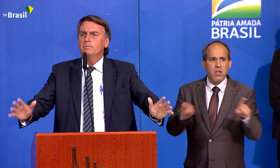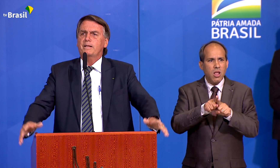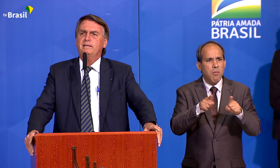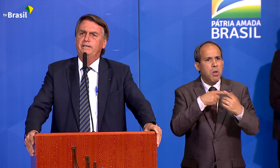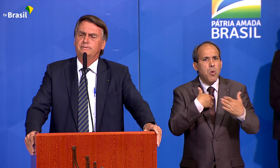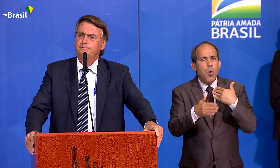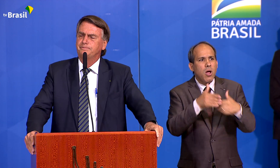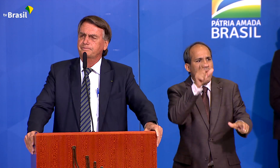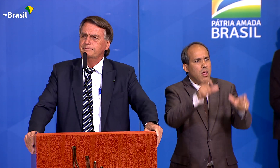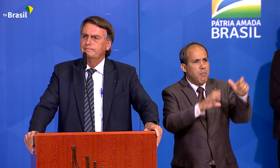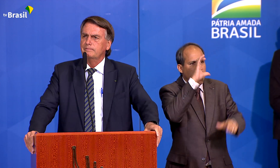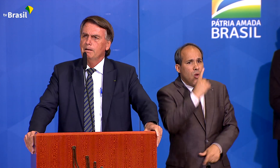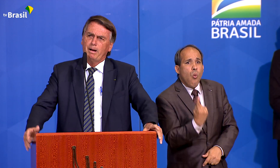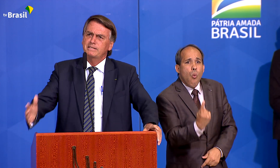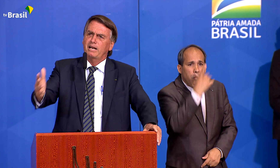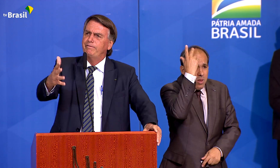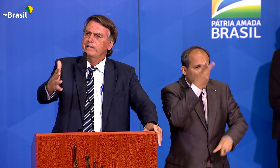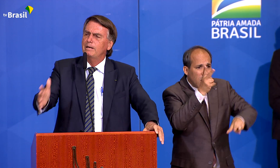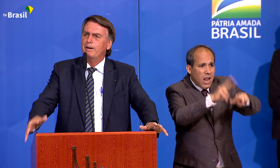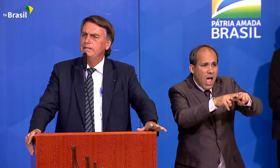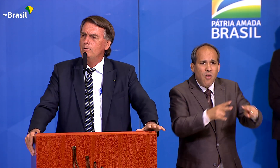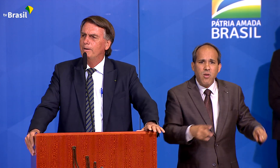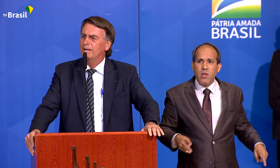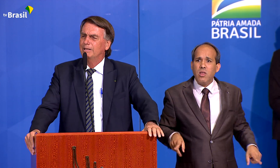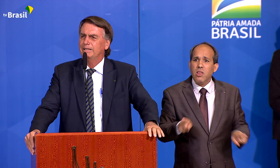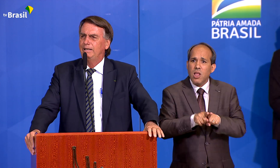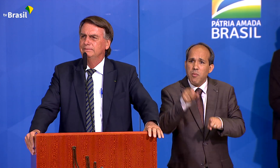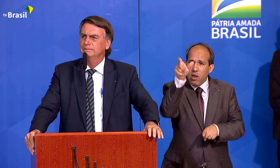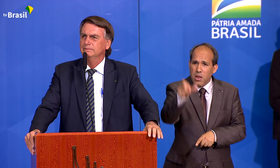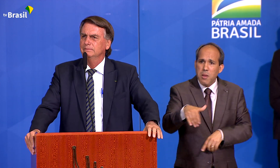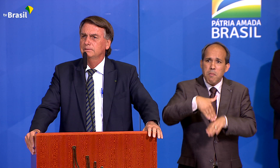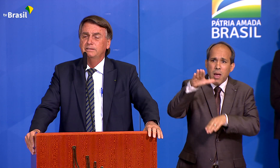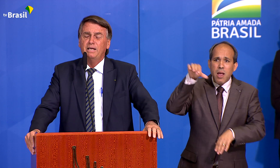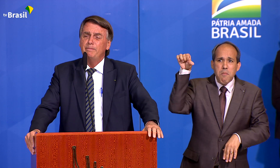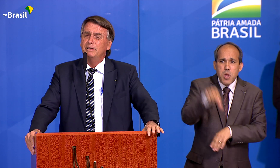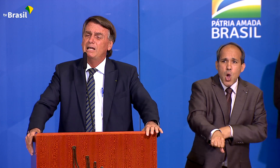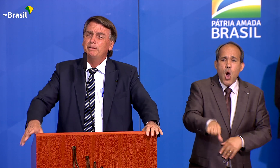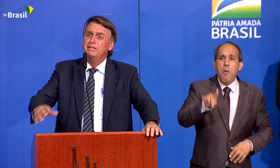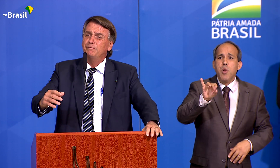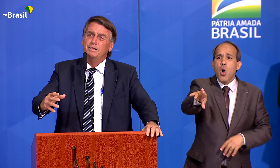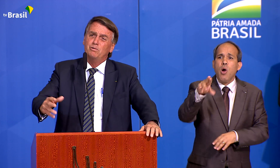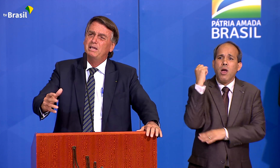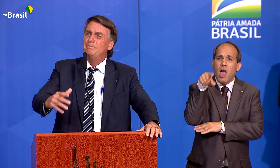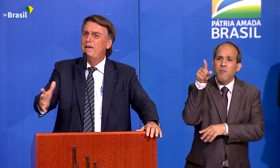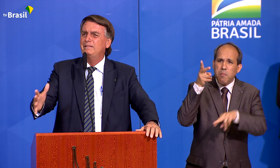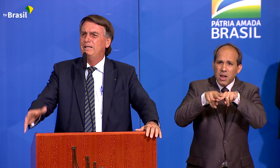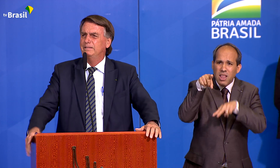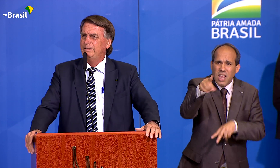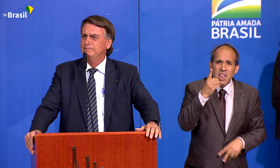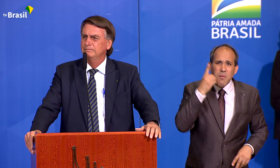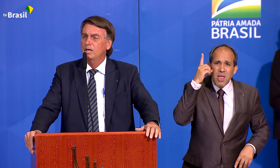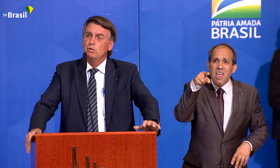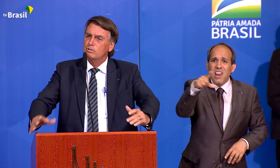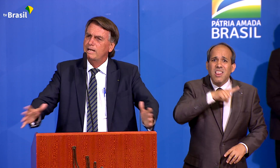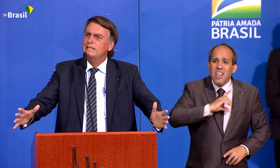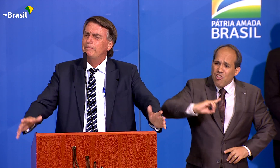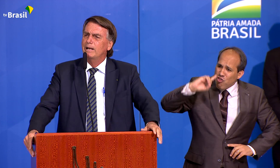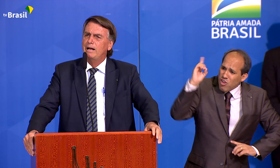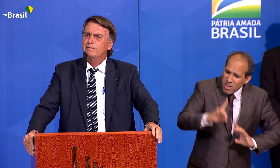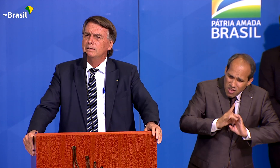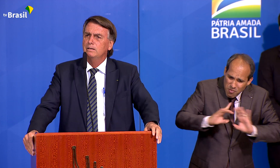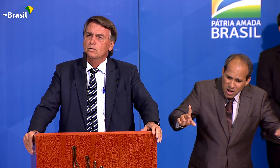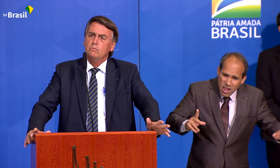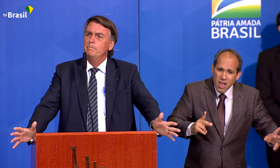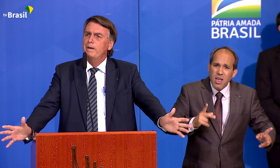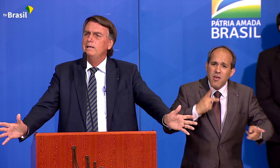um brasileiro mais grave ainda aprender um parlamentar que tem liberdade para defender o que ele bem entender e